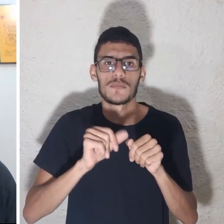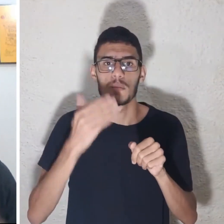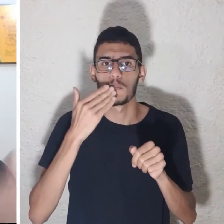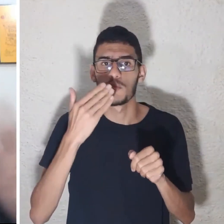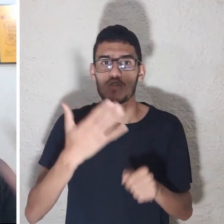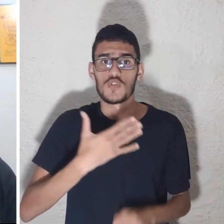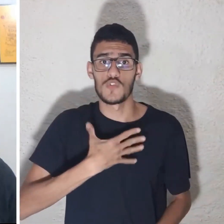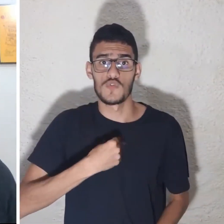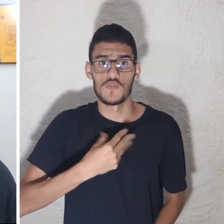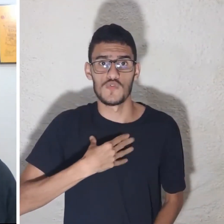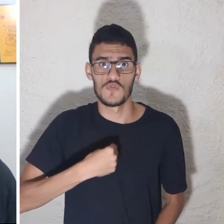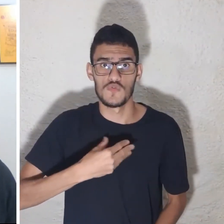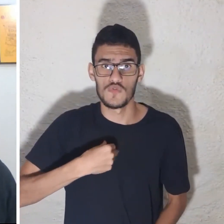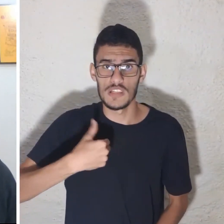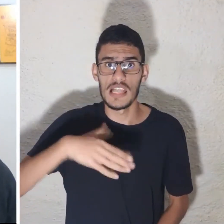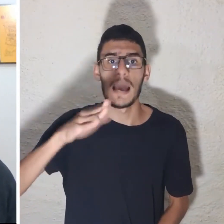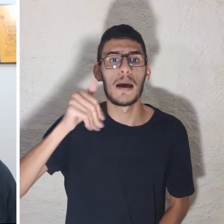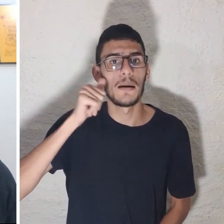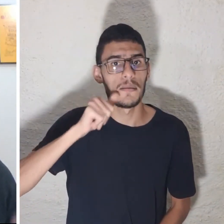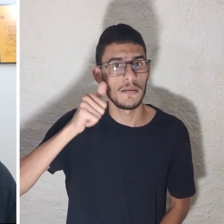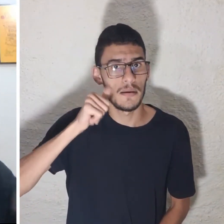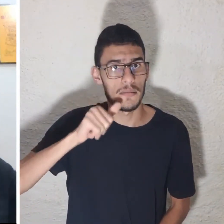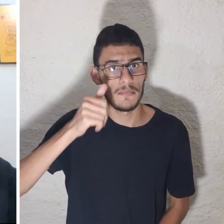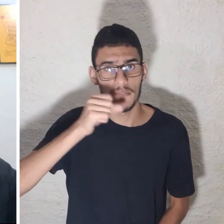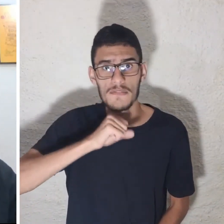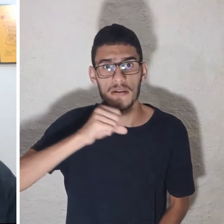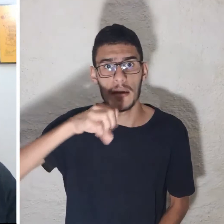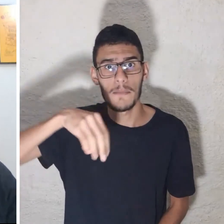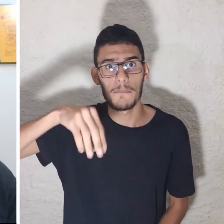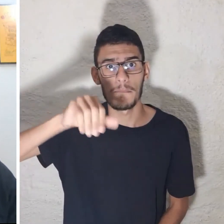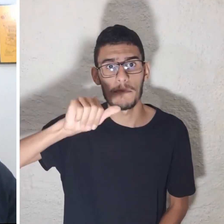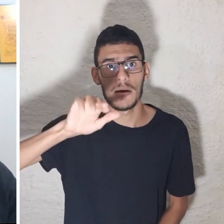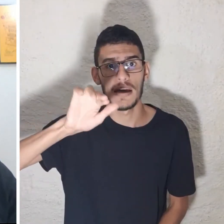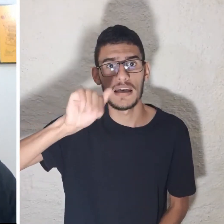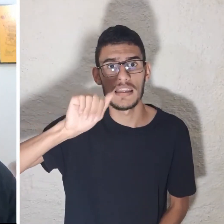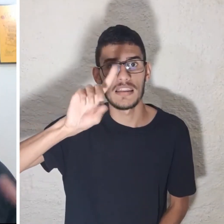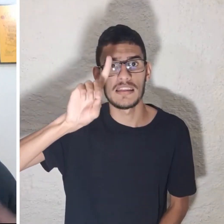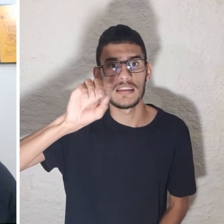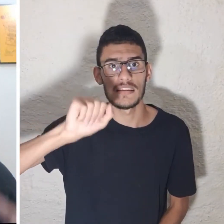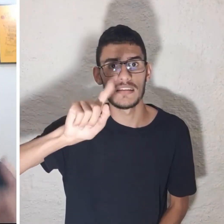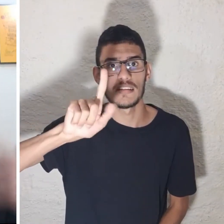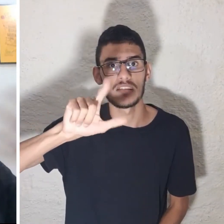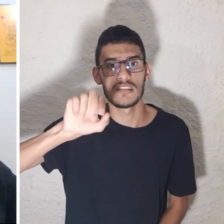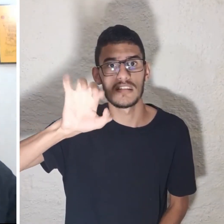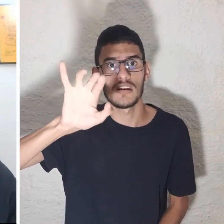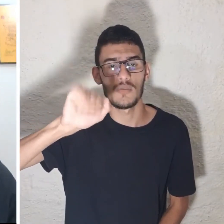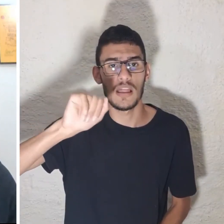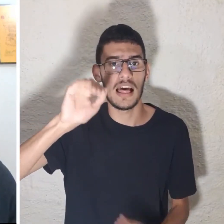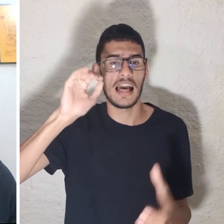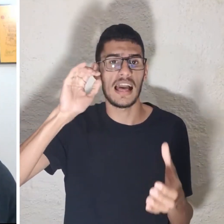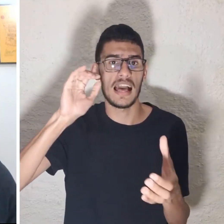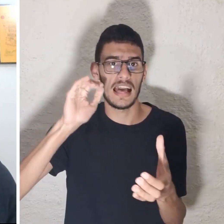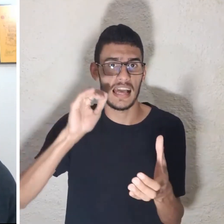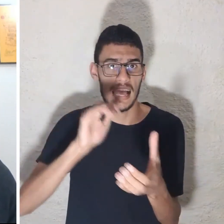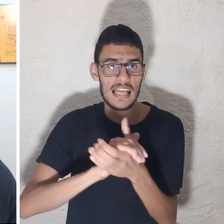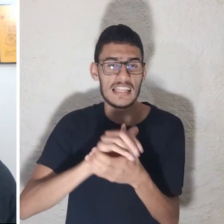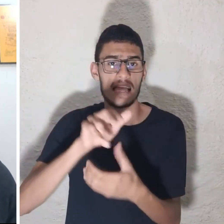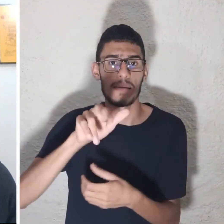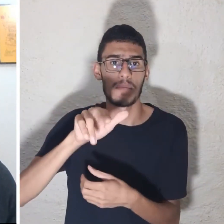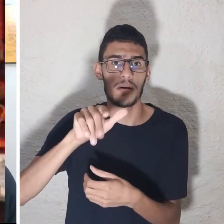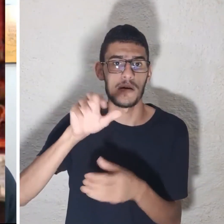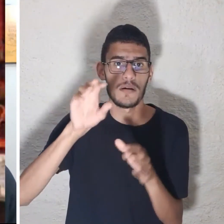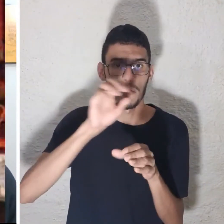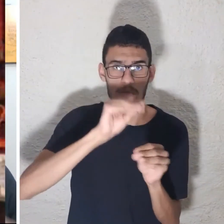ele fez? Ele mandou a filha dele, Maria da Glória, a filha mais velha, para ser rainha de Portugal, né, para se casar com o irmão dele, o